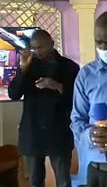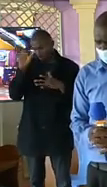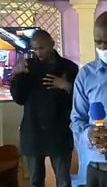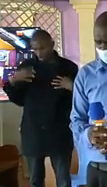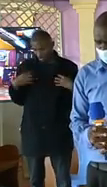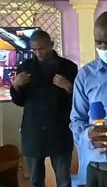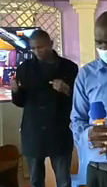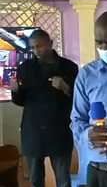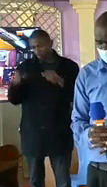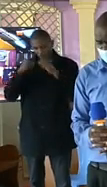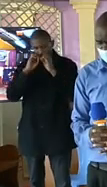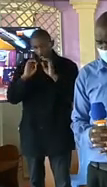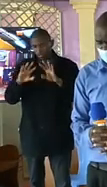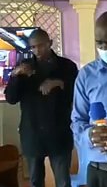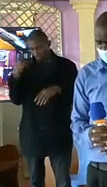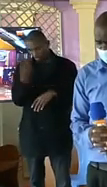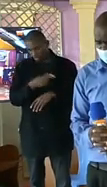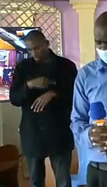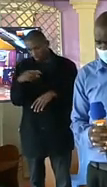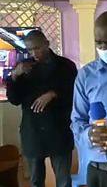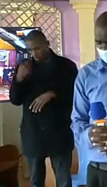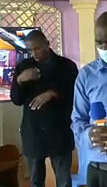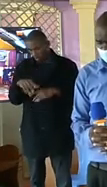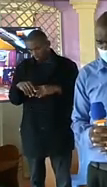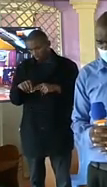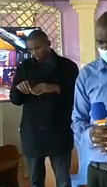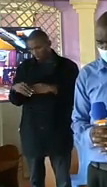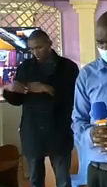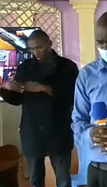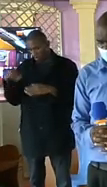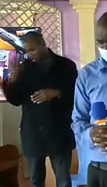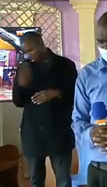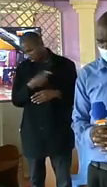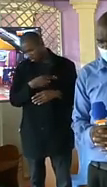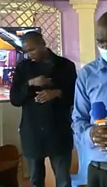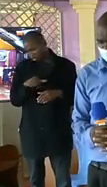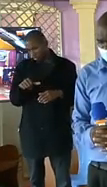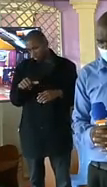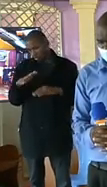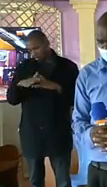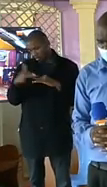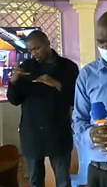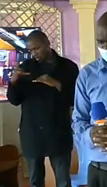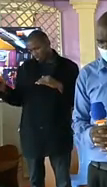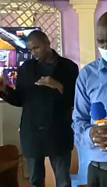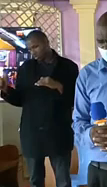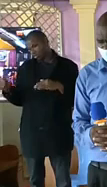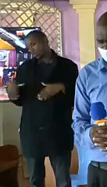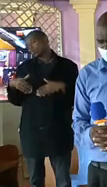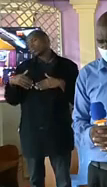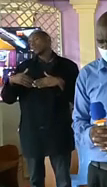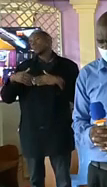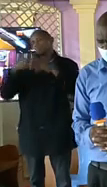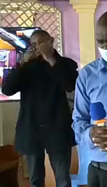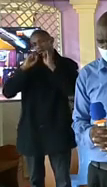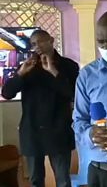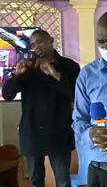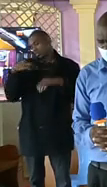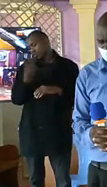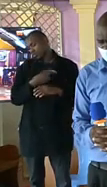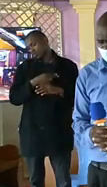waku mwathani. Ona arĩa mwathani maratũrũmĩrĩra ĩtĩkĩra Ngai Baba gũtũihũrĩria na wega waku Ngai. Na nĩgetha mwathani hĩndĩ ĩrĩa tũkũrĩkia service